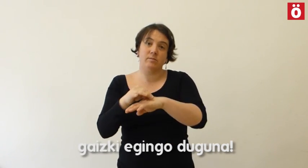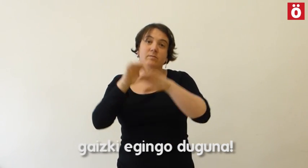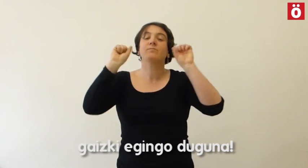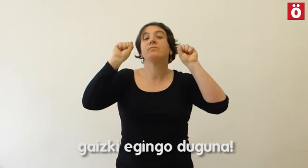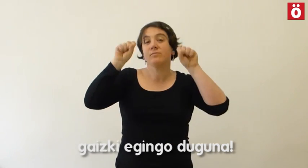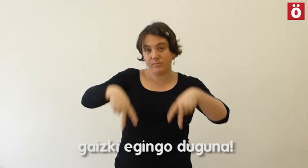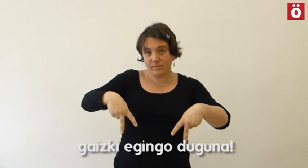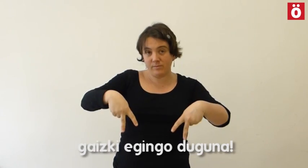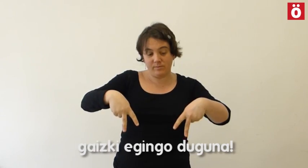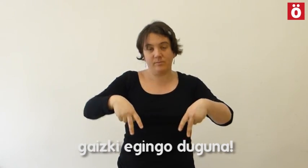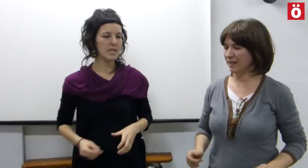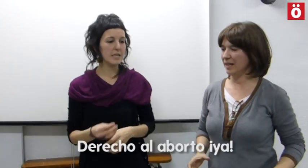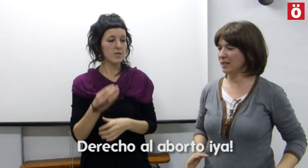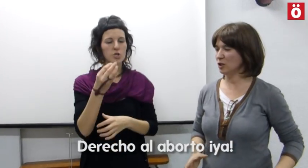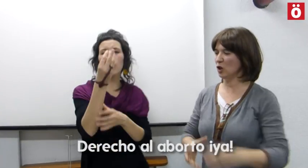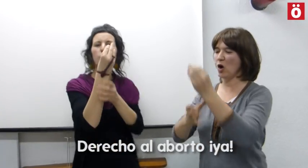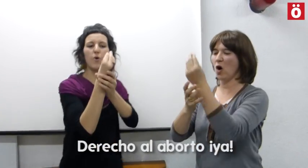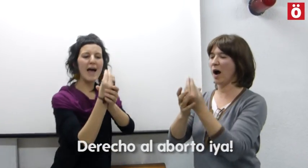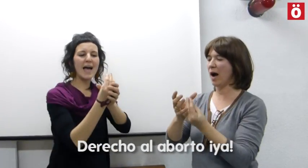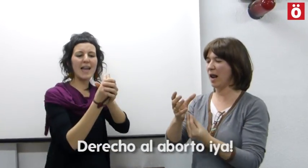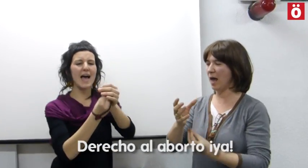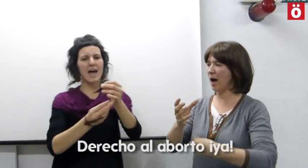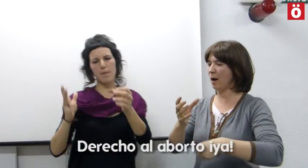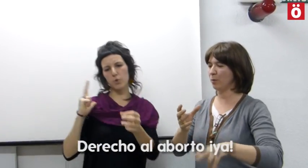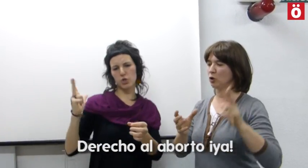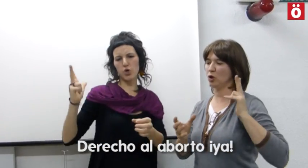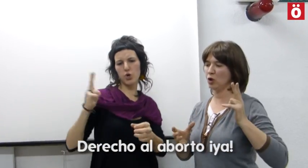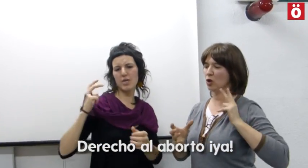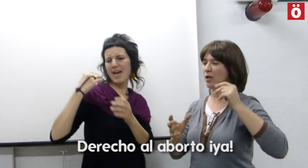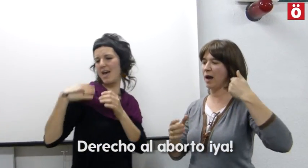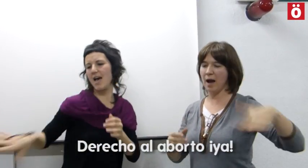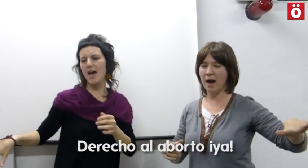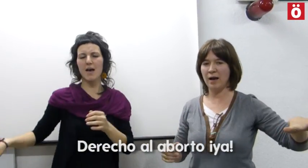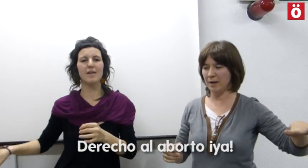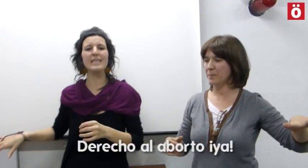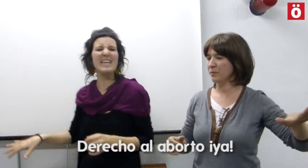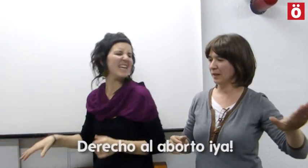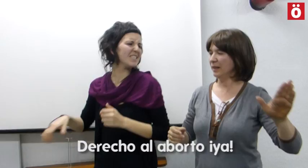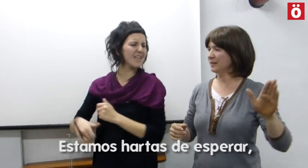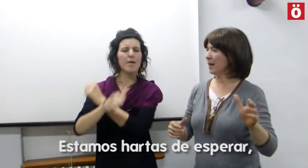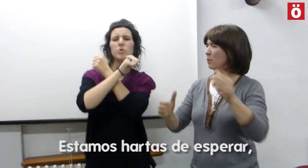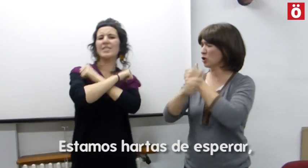goduguna Erezoa da bortoa, eta